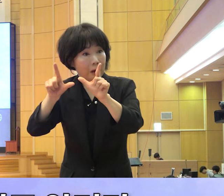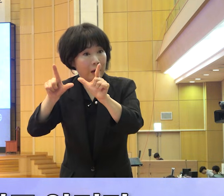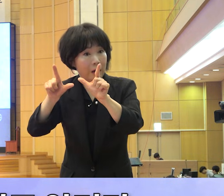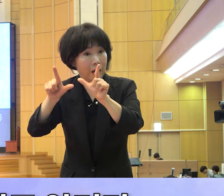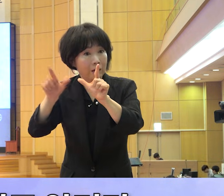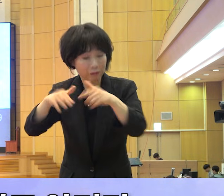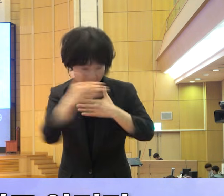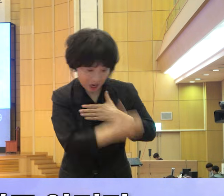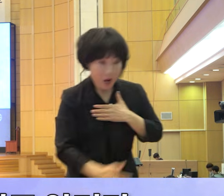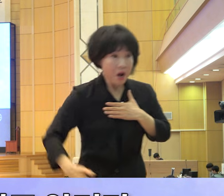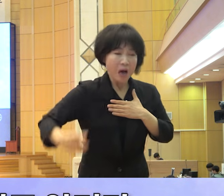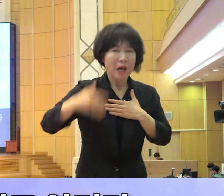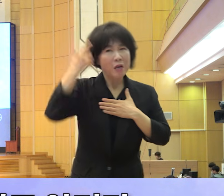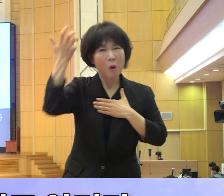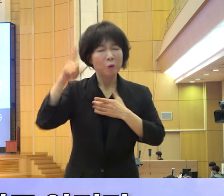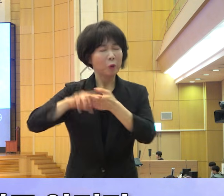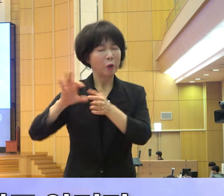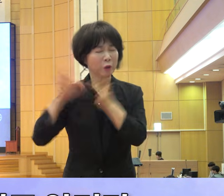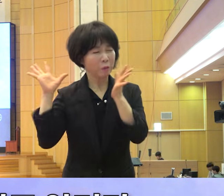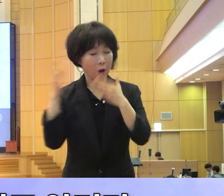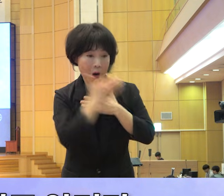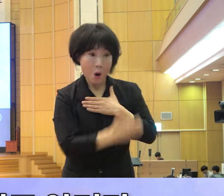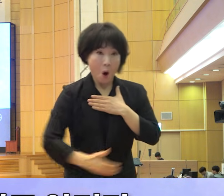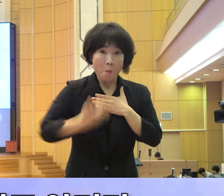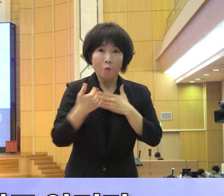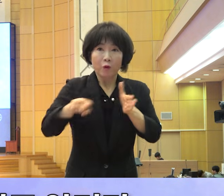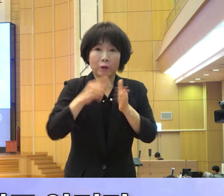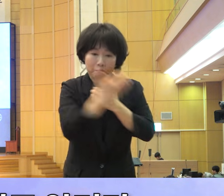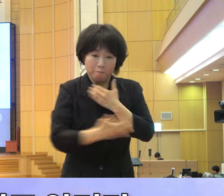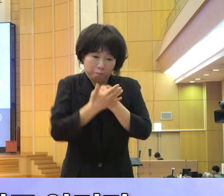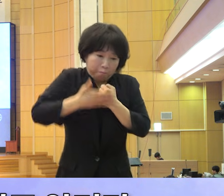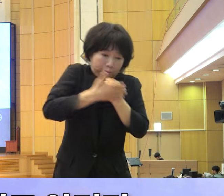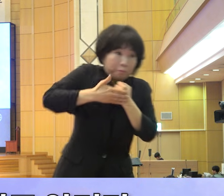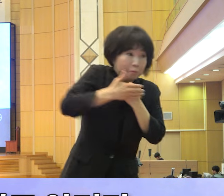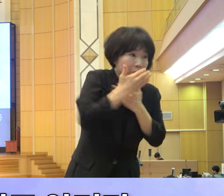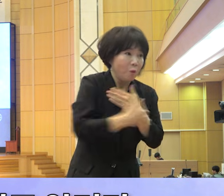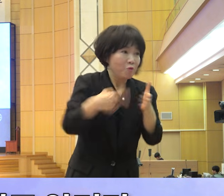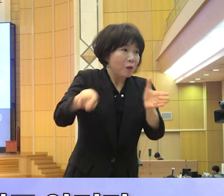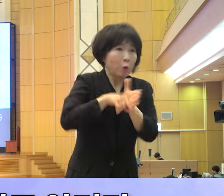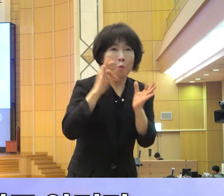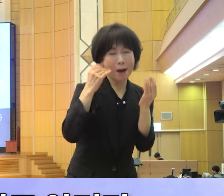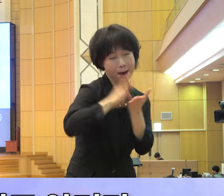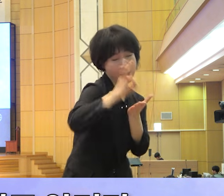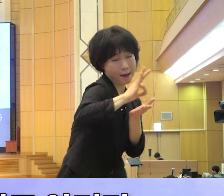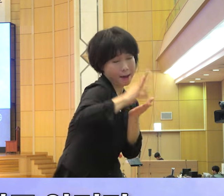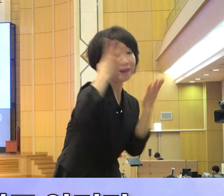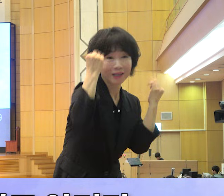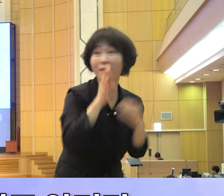쓴 돈을 모으면요, 아마 집은 10채를 사고 남을 거예요.